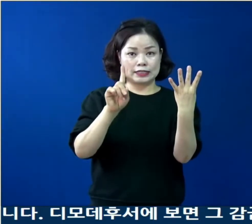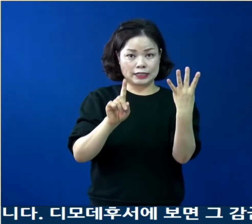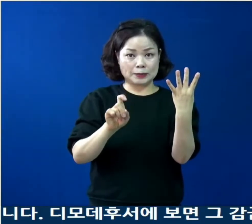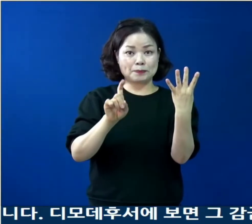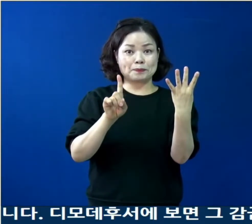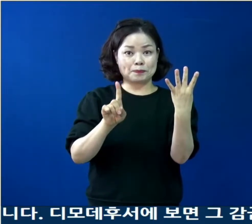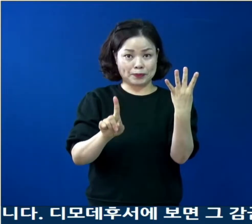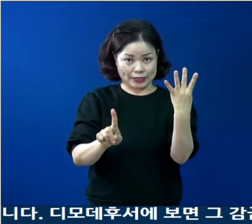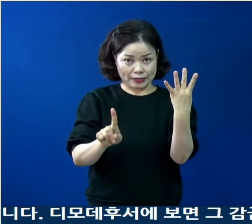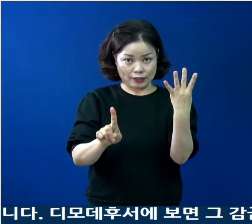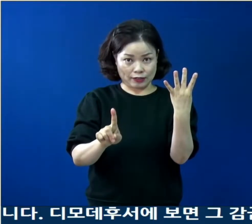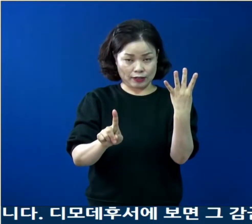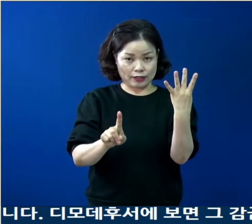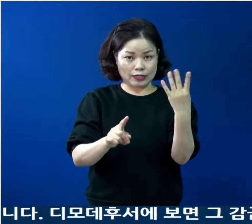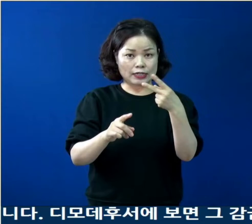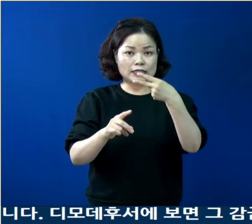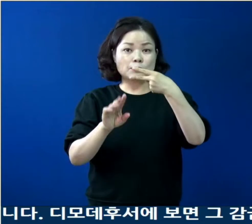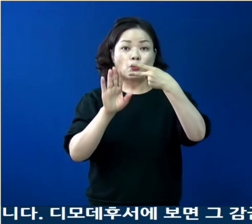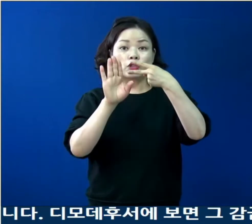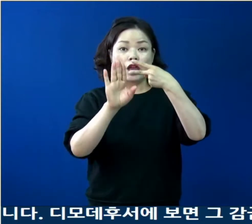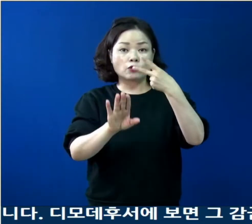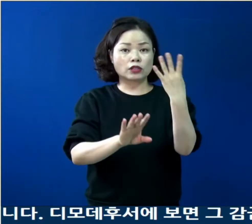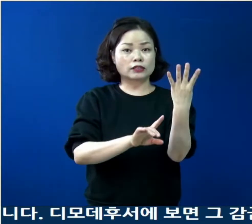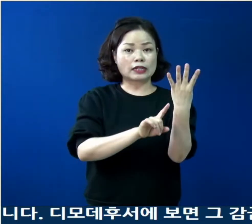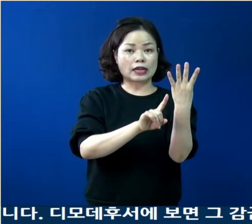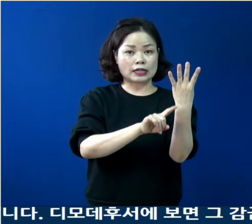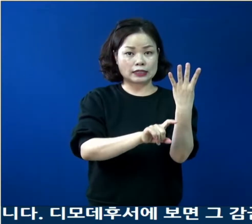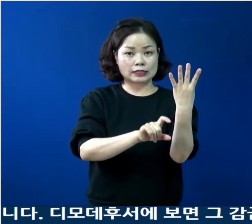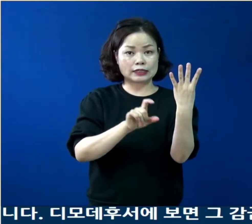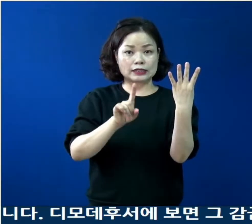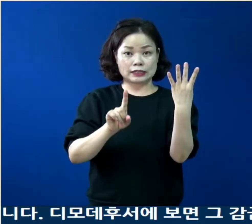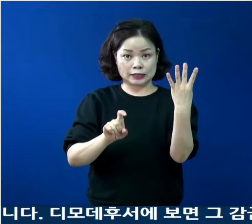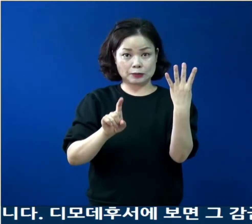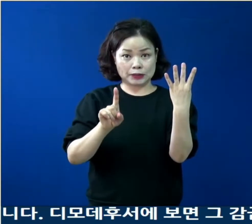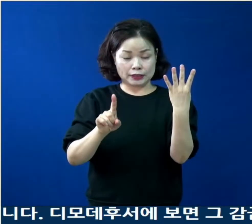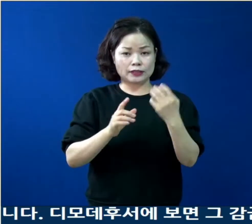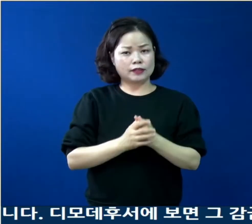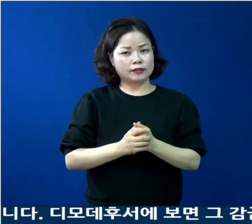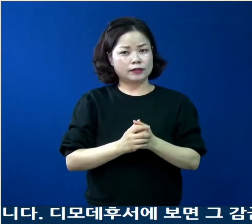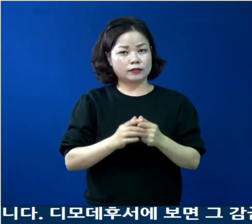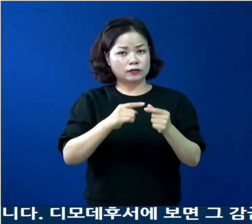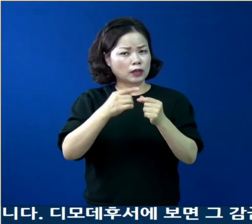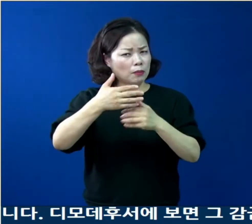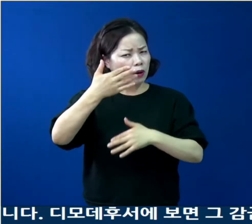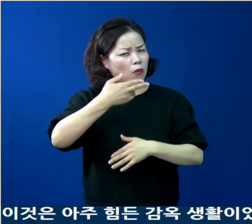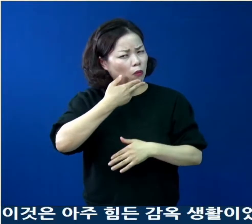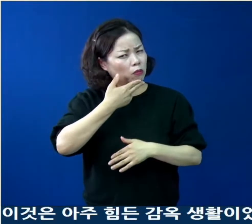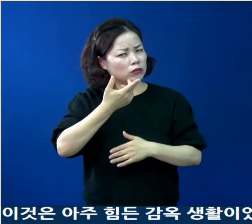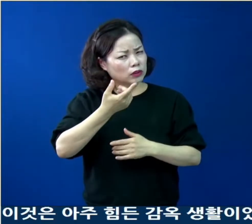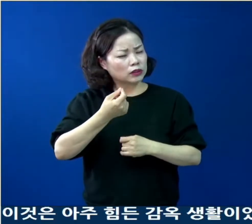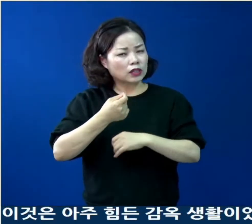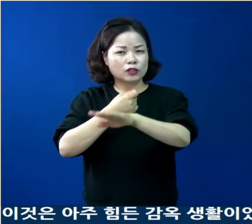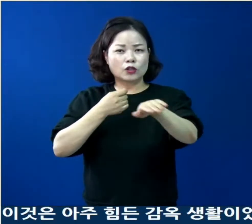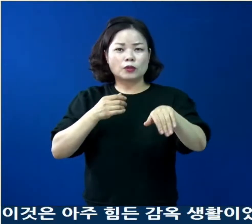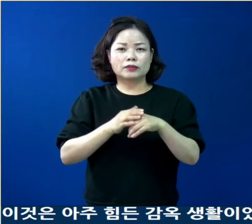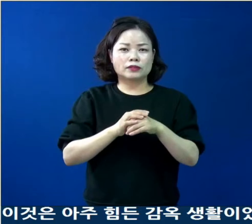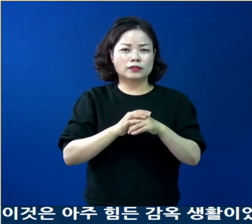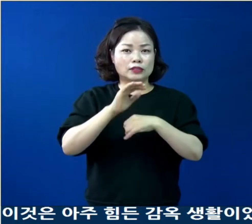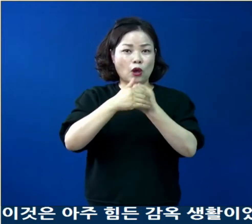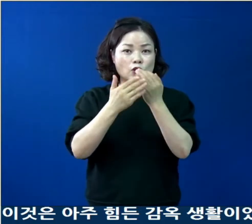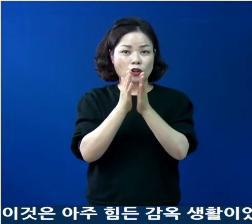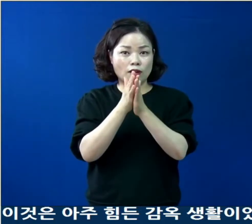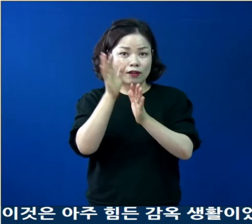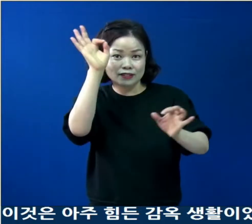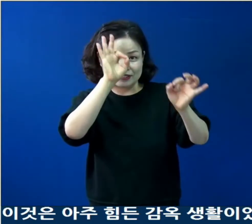11절, 디모데후서 4장 11절 9절부터 보셔도 좋은데 아마 자막이 없을지도 모르니까 여러분 같이 한번 성경